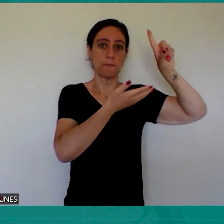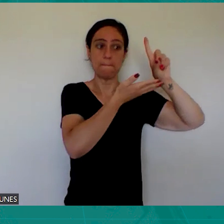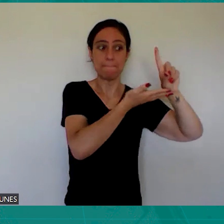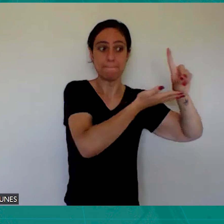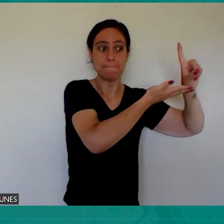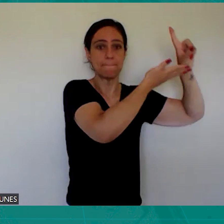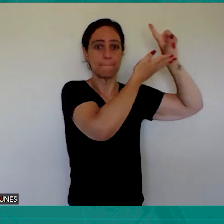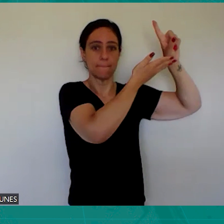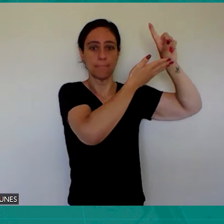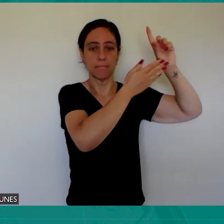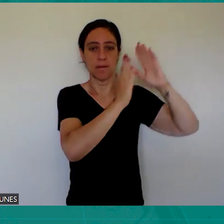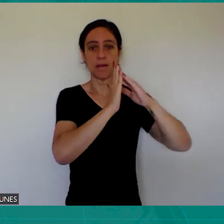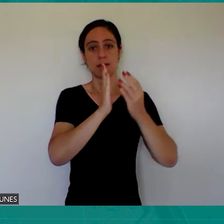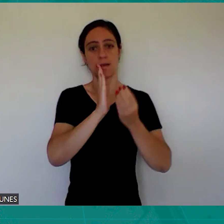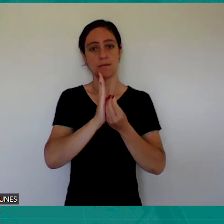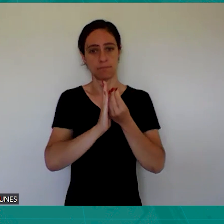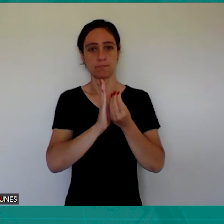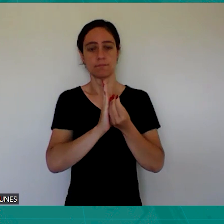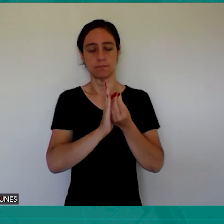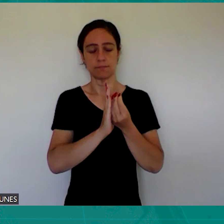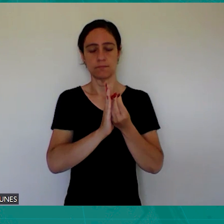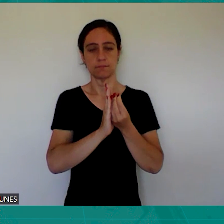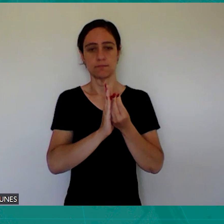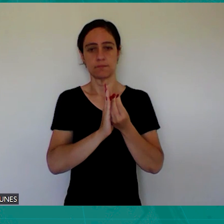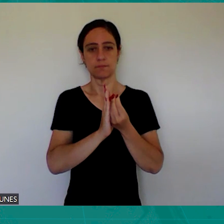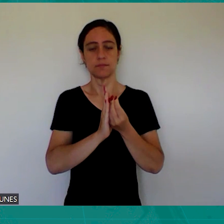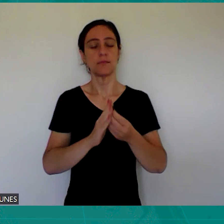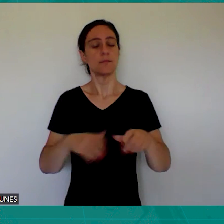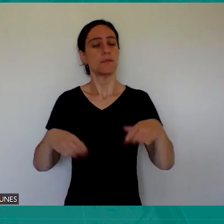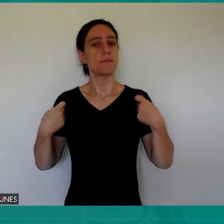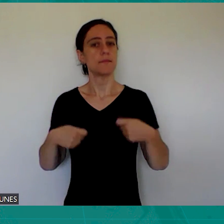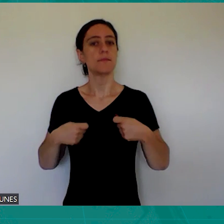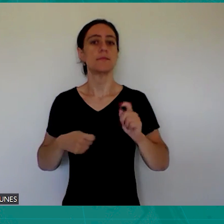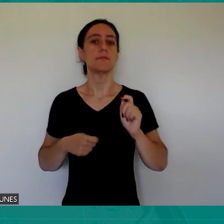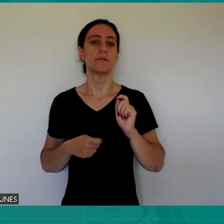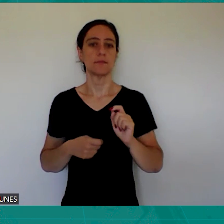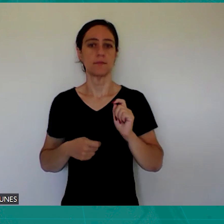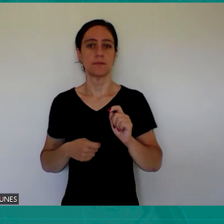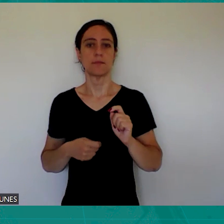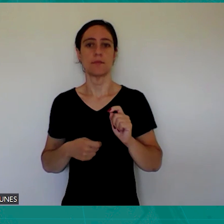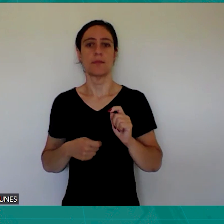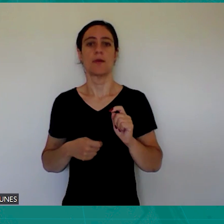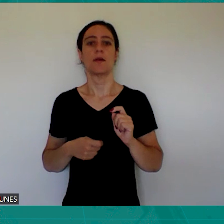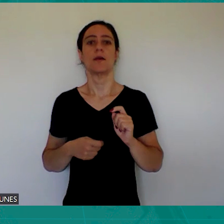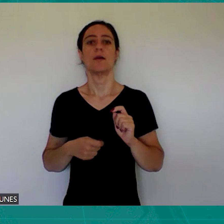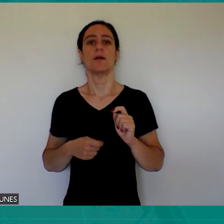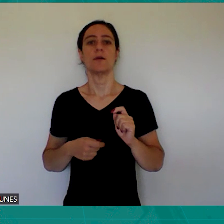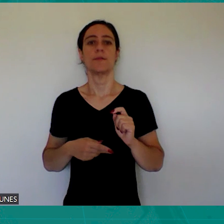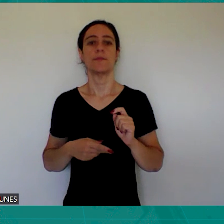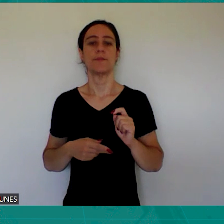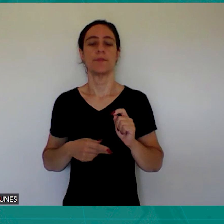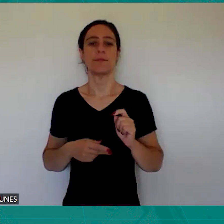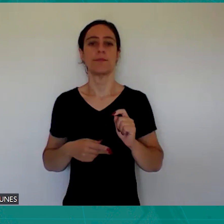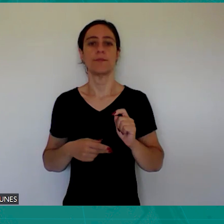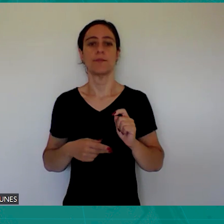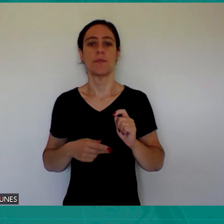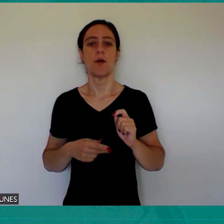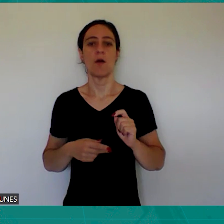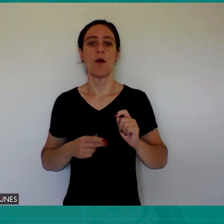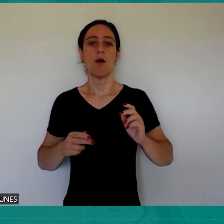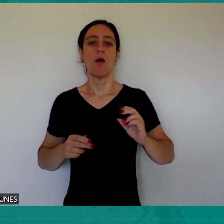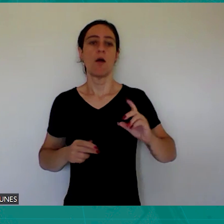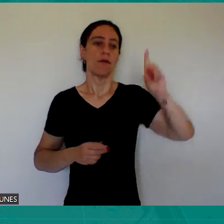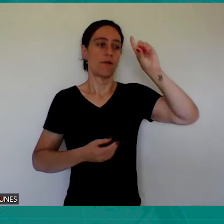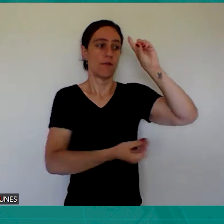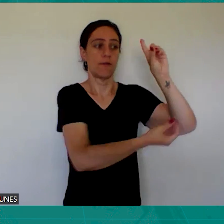igreja, é necessário que o homem receba a vida eterna.